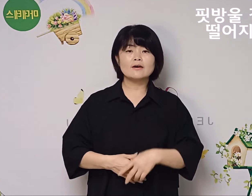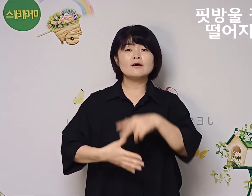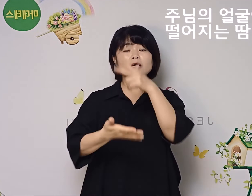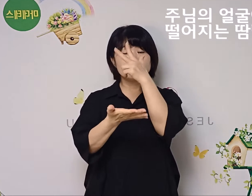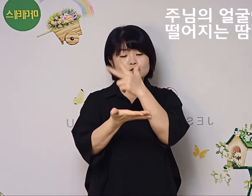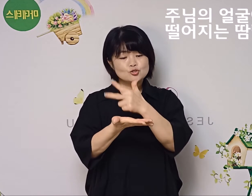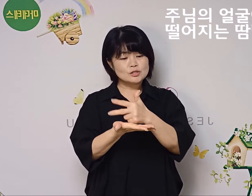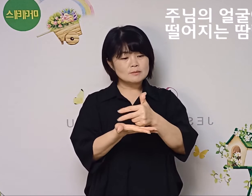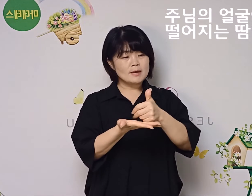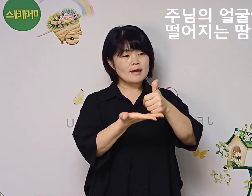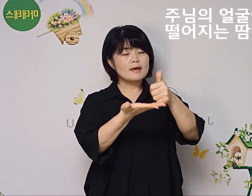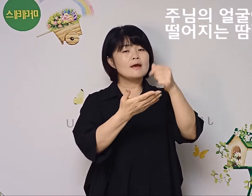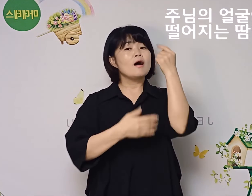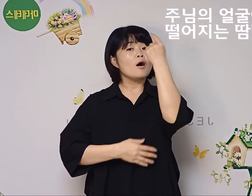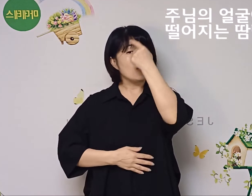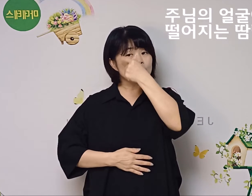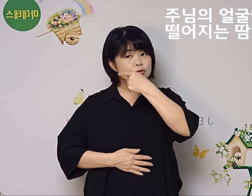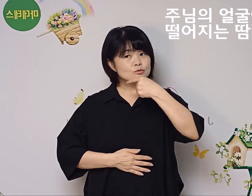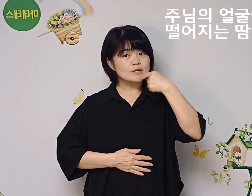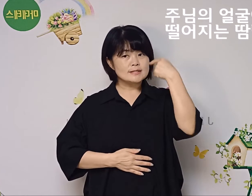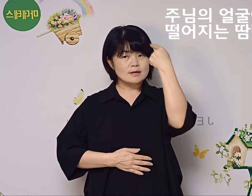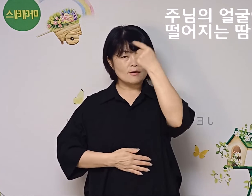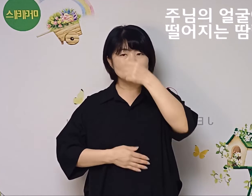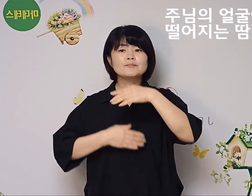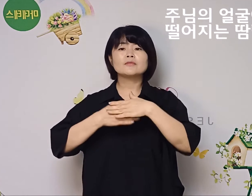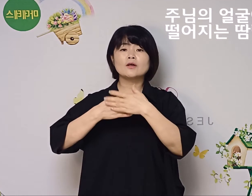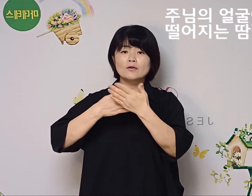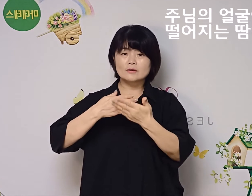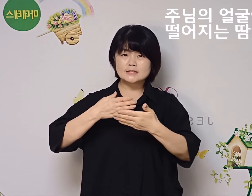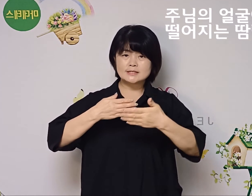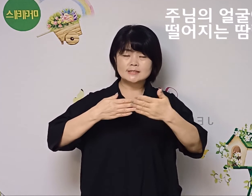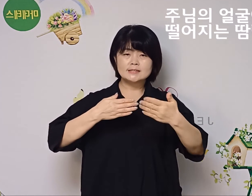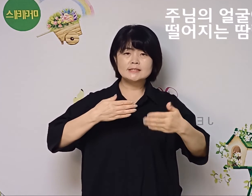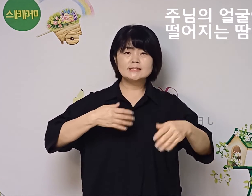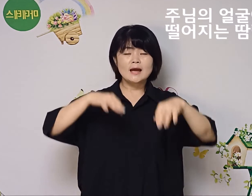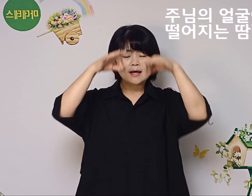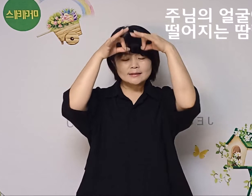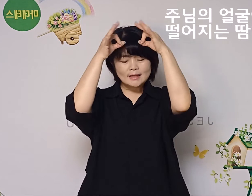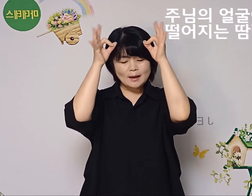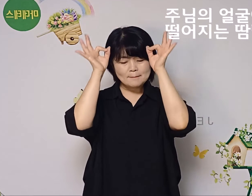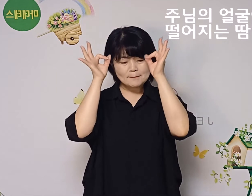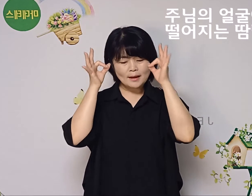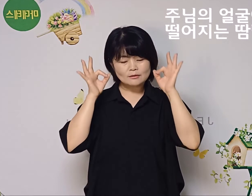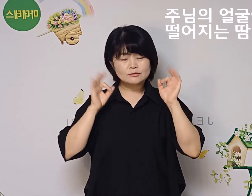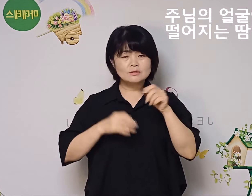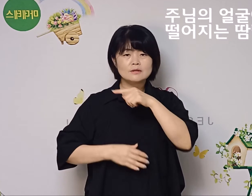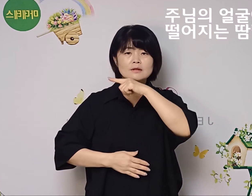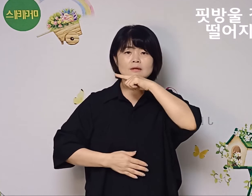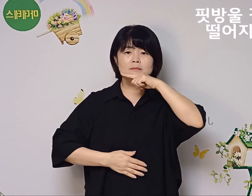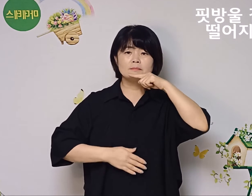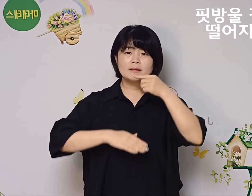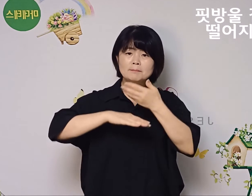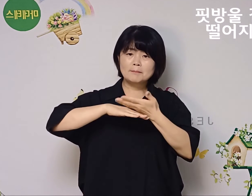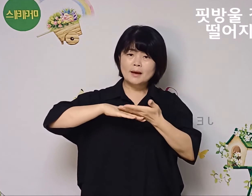연결할게요. 주님의 얼굴에서 떨어지는 땀방울,